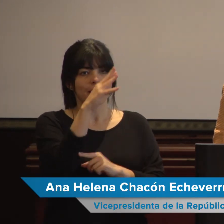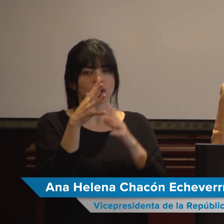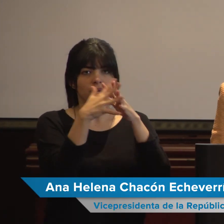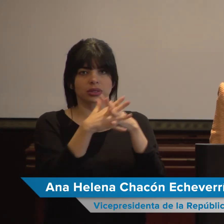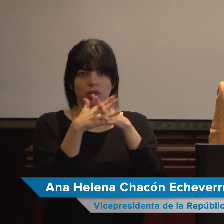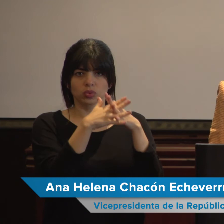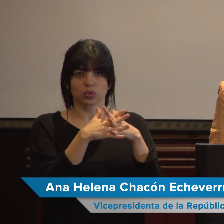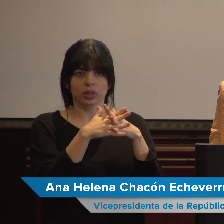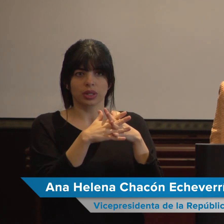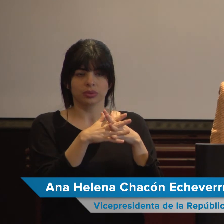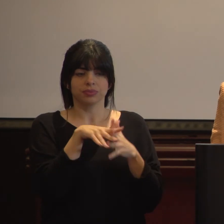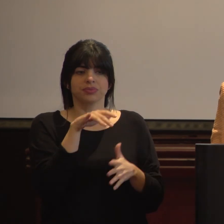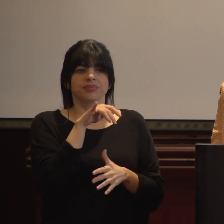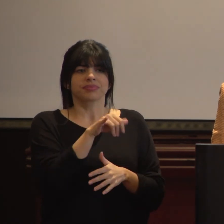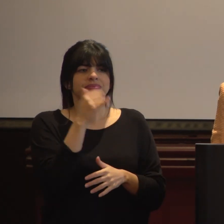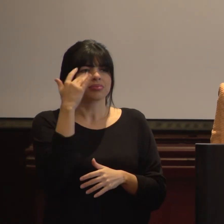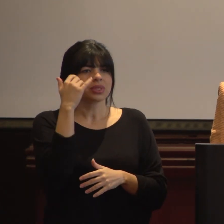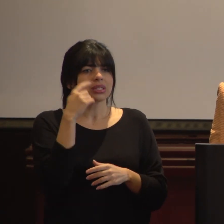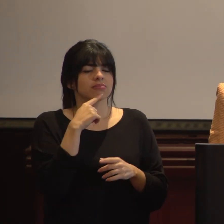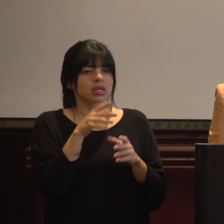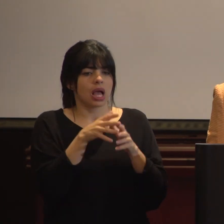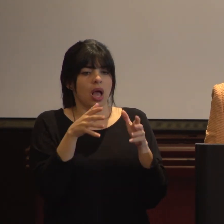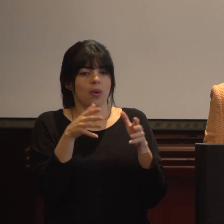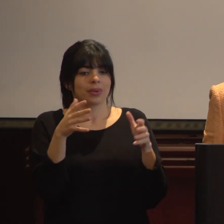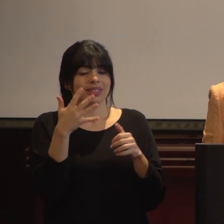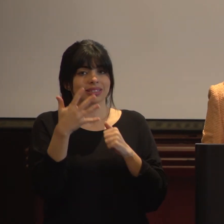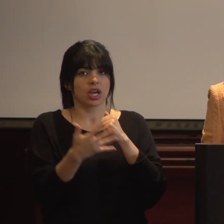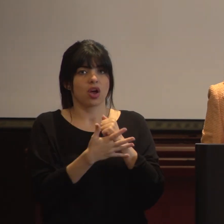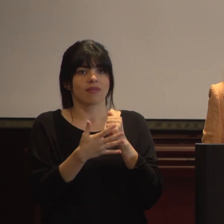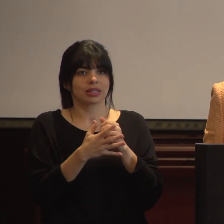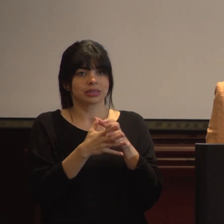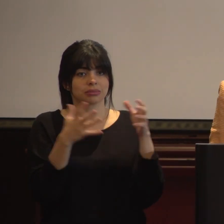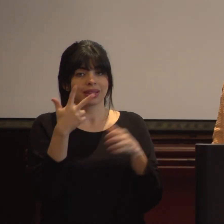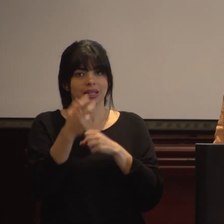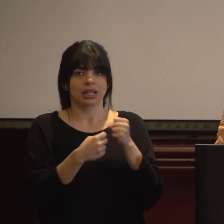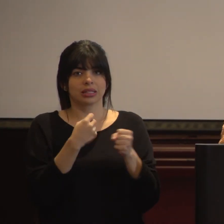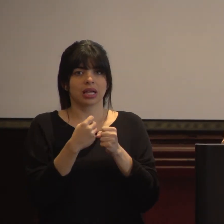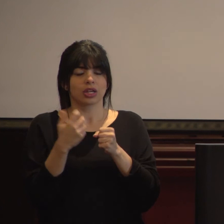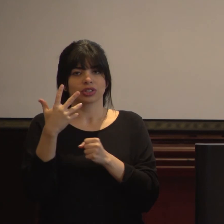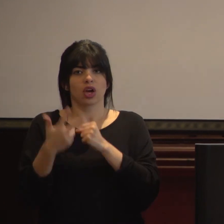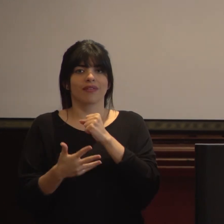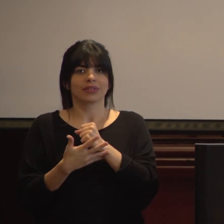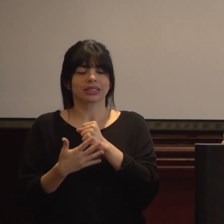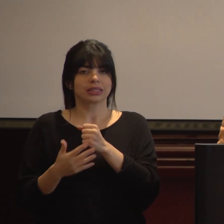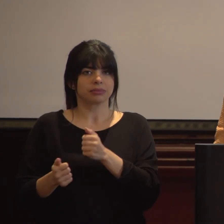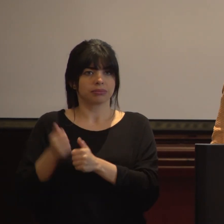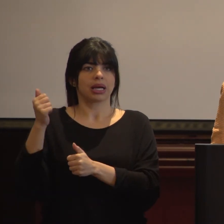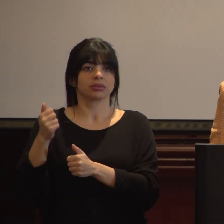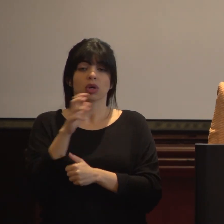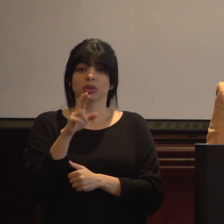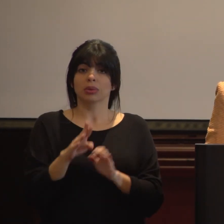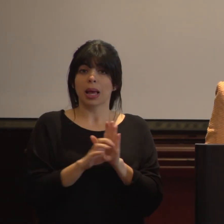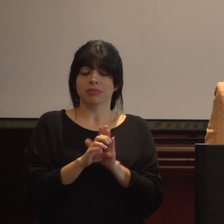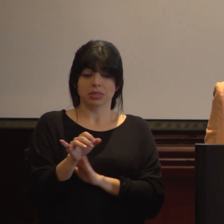Estados Unidos y eso corresponde un aumento de cinco veces más en 3 años en Costa Rica por ejemplo